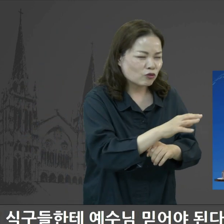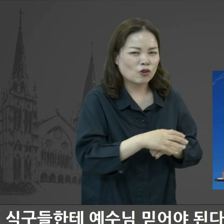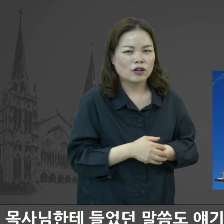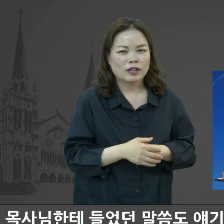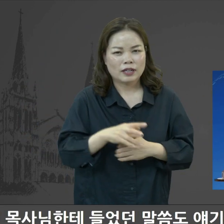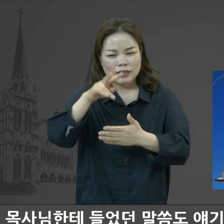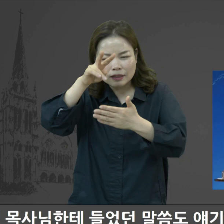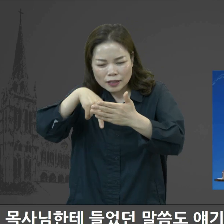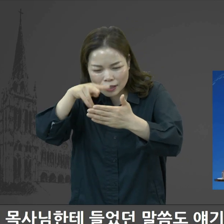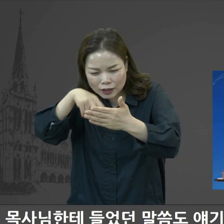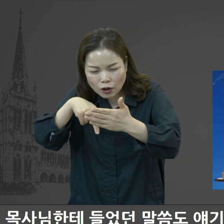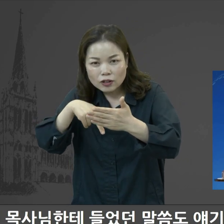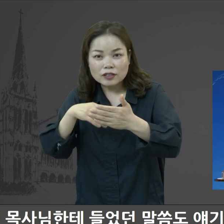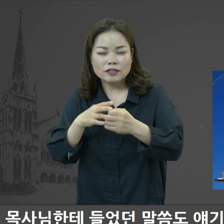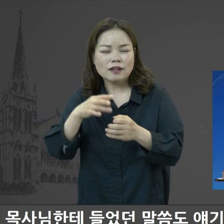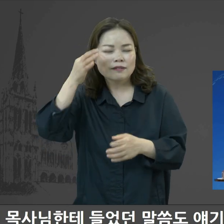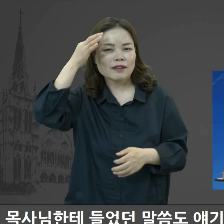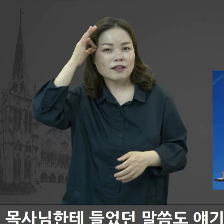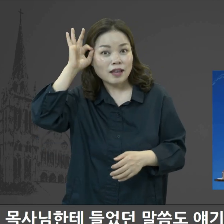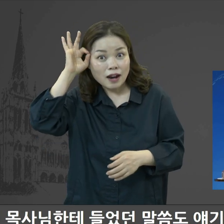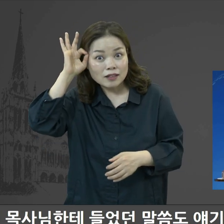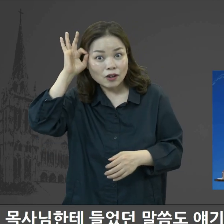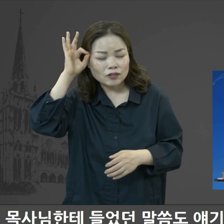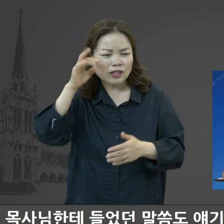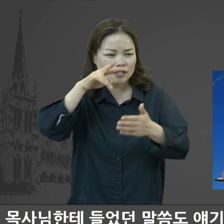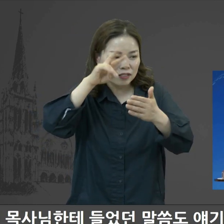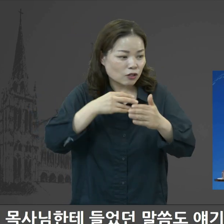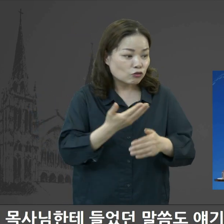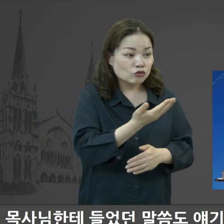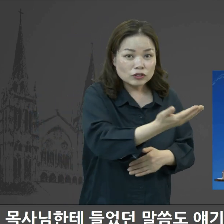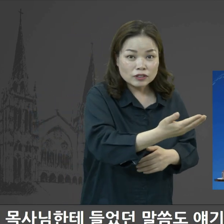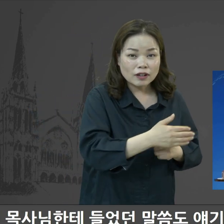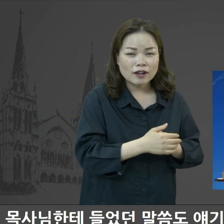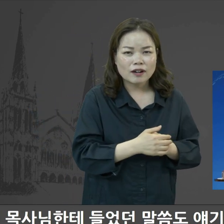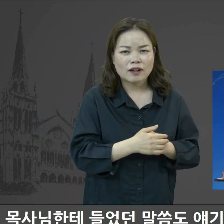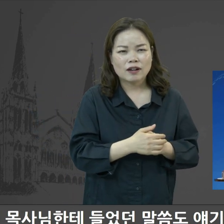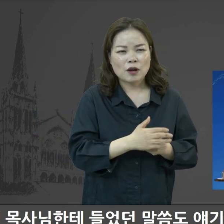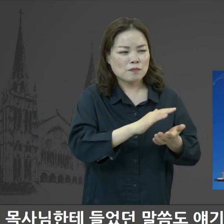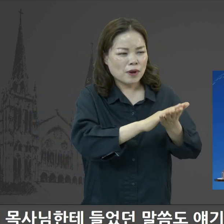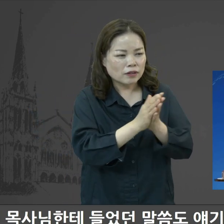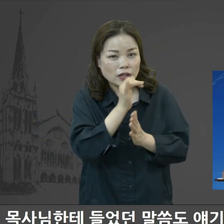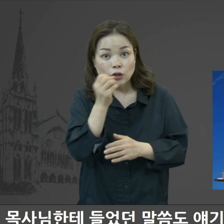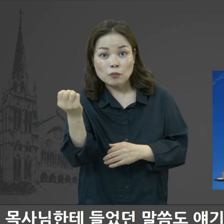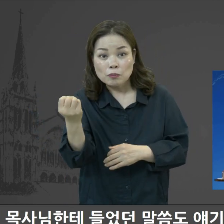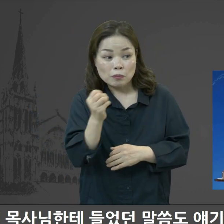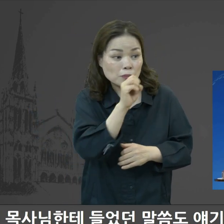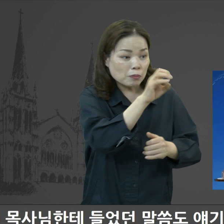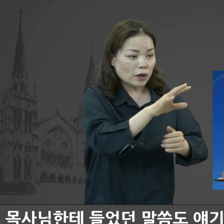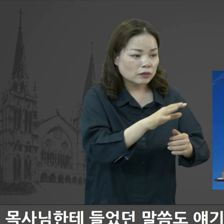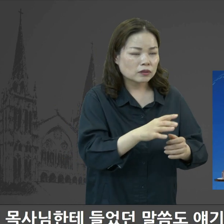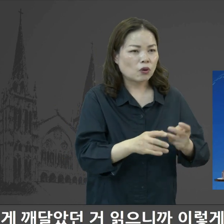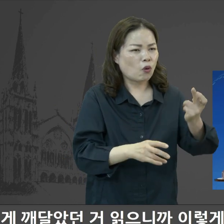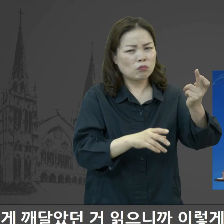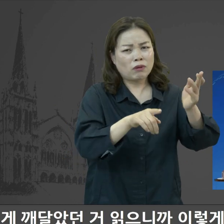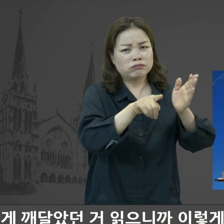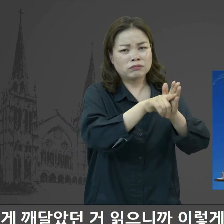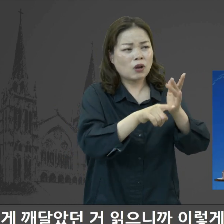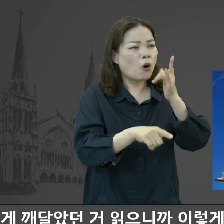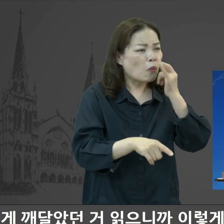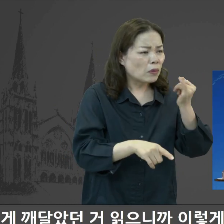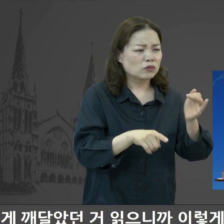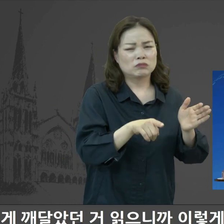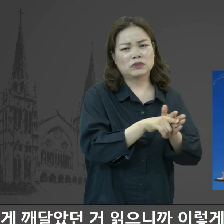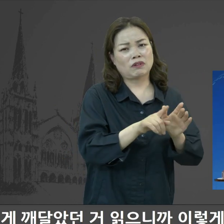내가 읽으면서 막 이렇게 막 깨달았던 거 막 읽으니까 막 이렇게 되고 막 이런 얘기를 했더니요 우리 오빠도 안 믿겠다 그러고 우리 엄마도